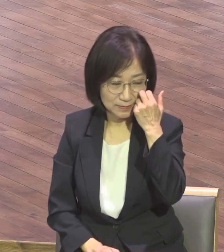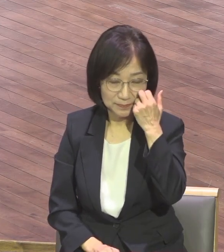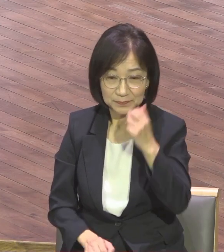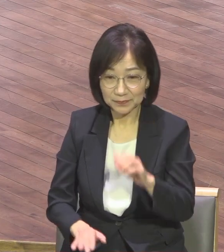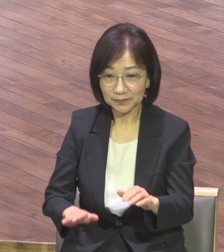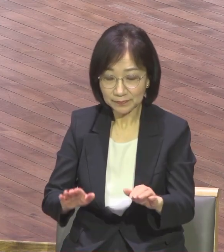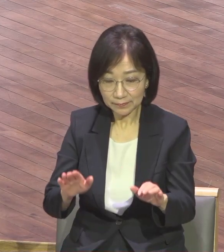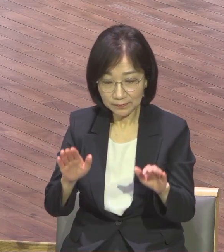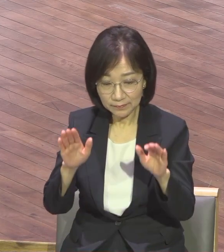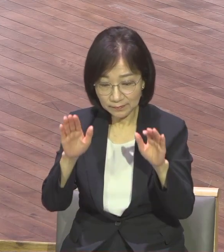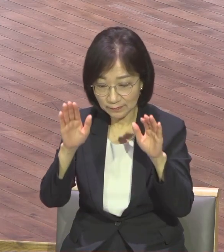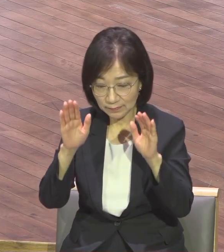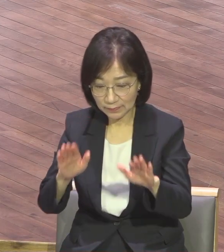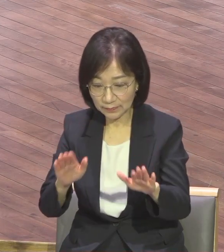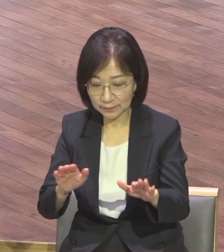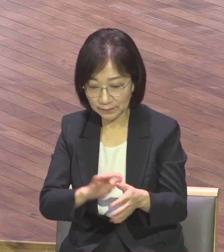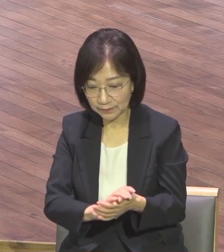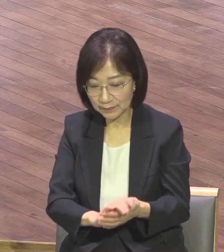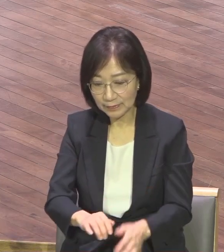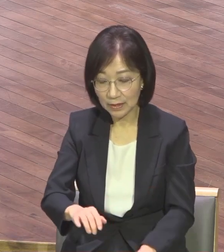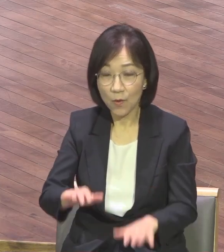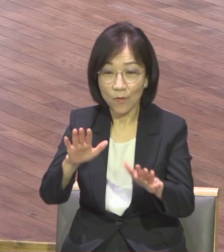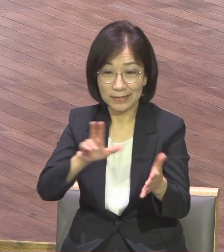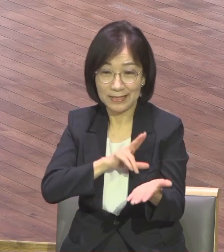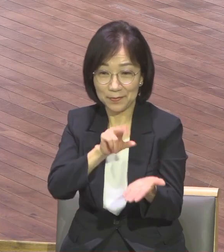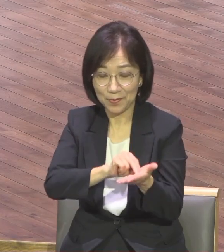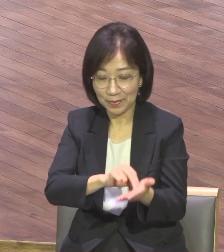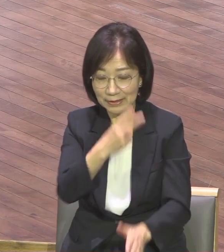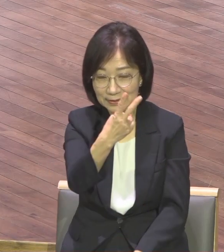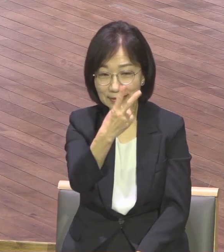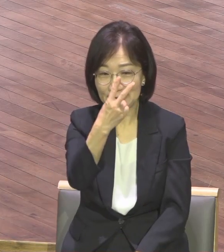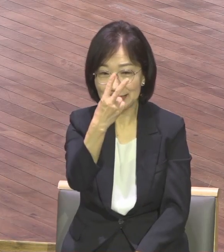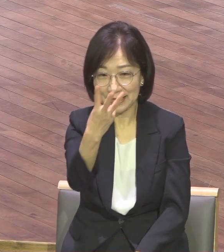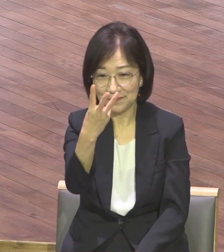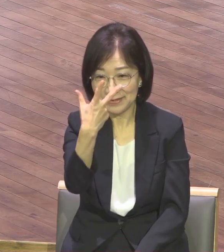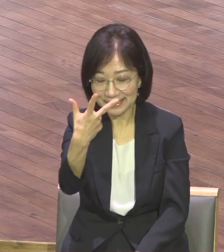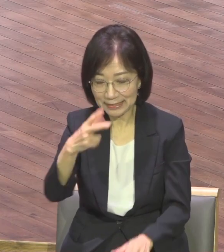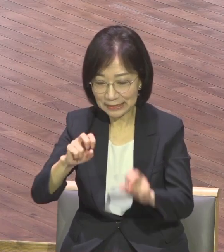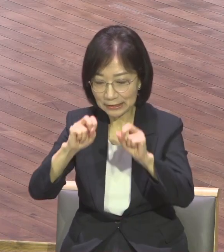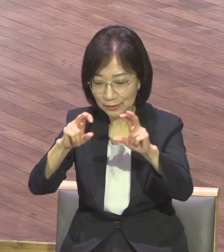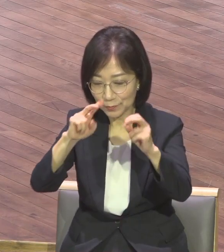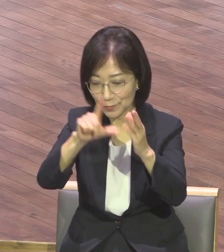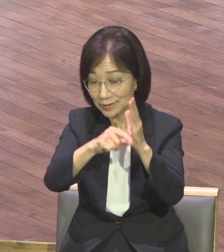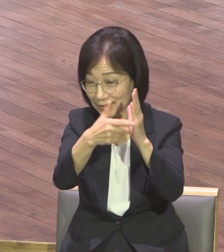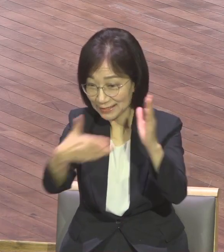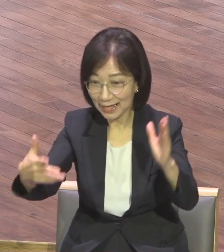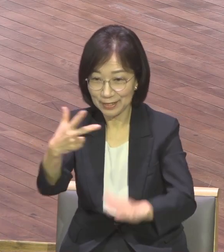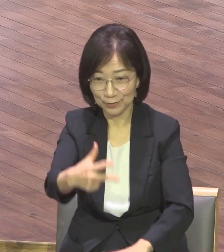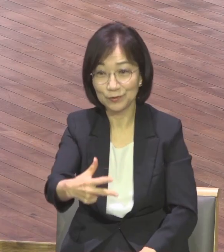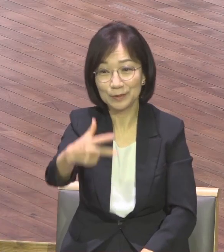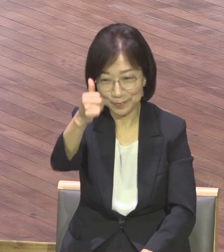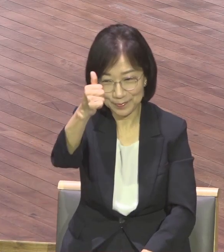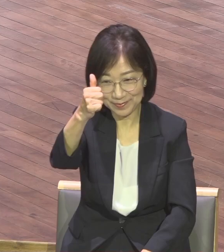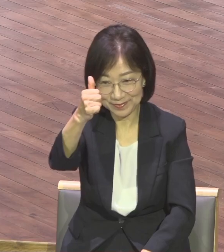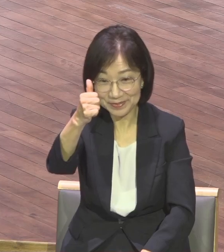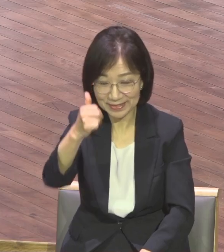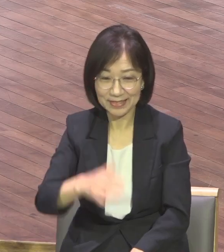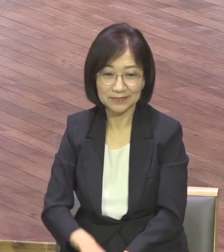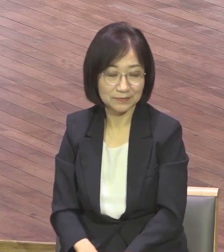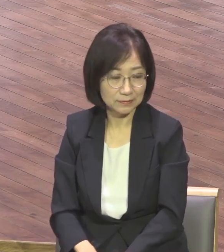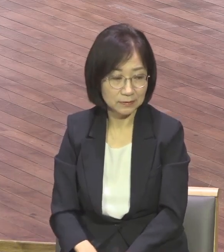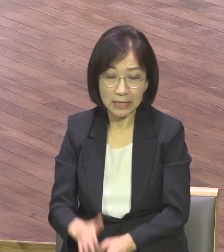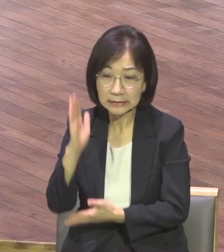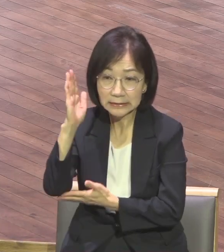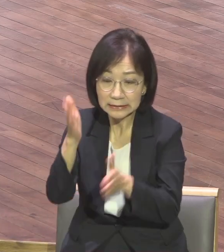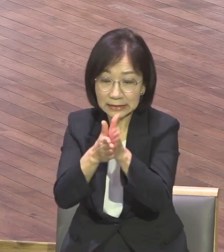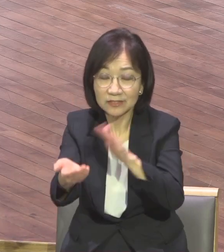237 선교 시대의 주역이란 제목으로 말씀을 드립니다. 말씀 드리기 전에 우리